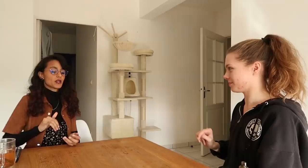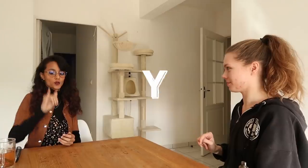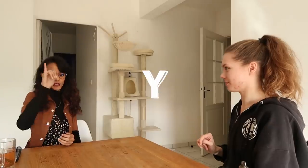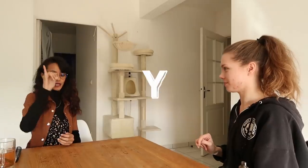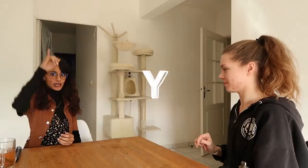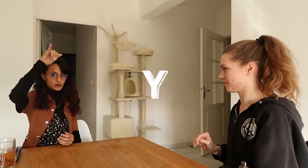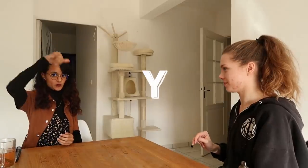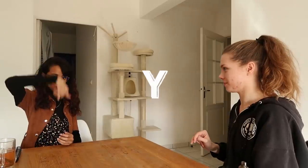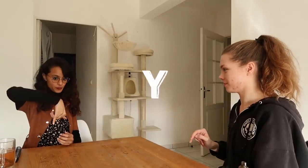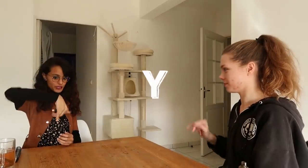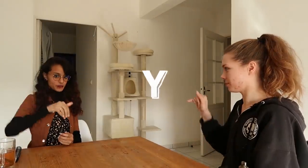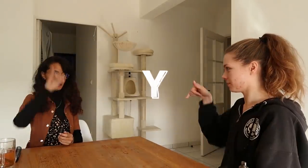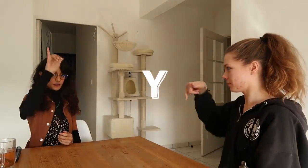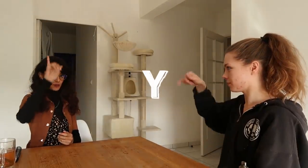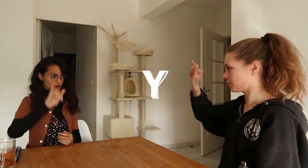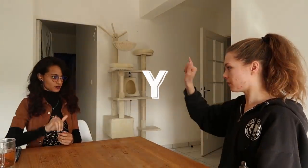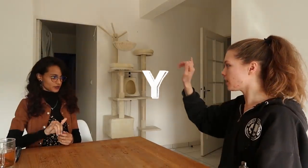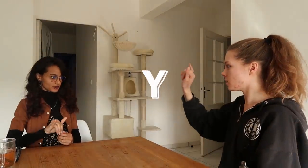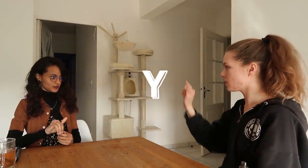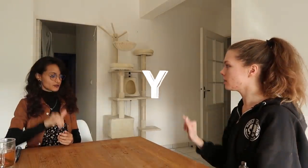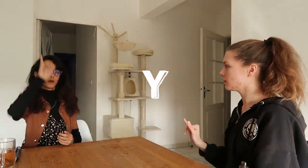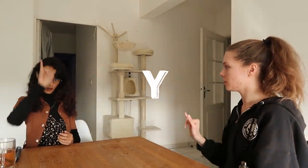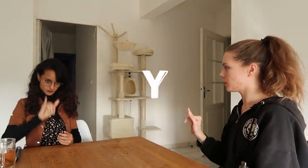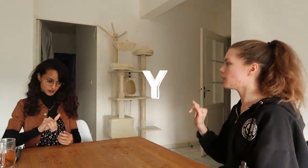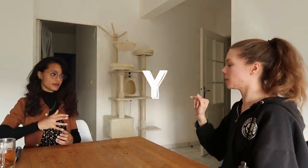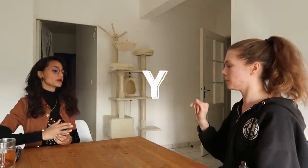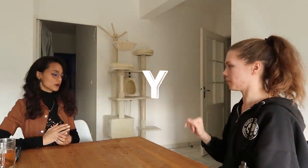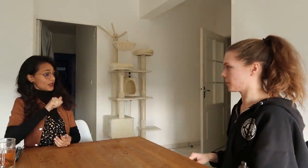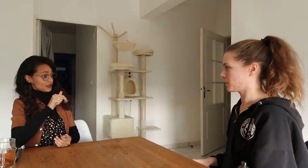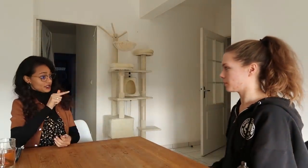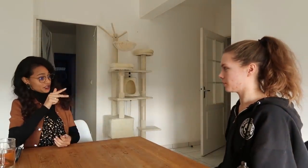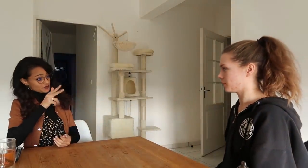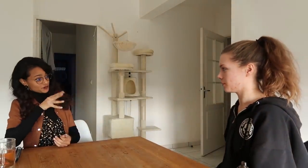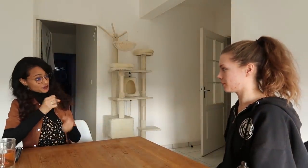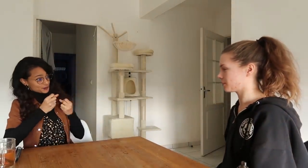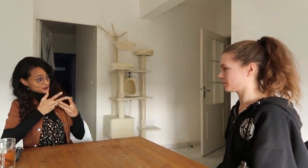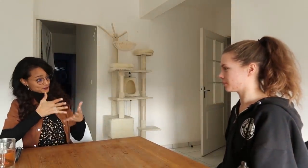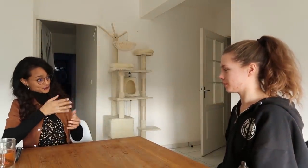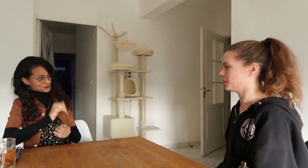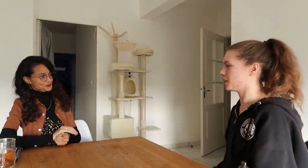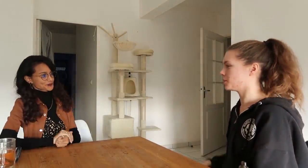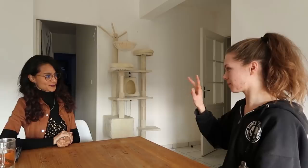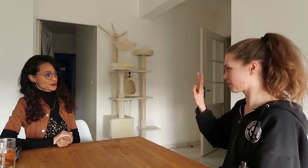Le Y ne baisse pas comme ça, juste comme ça. Ah, c'est juste ça. Ah oui. Les chiffres. Ok.